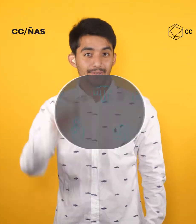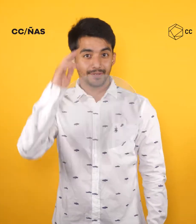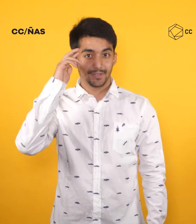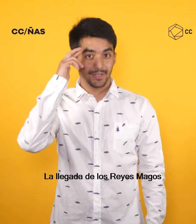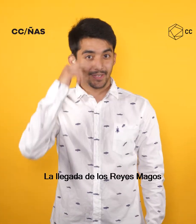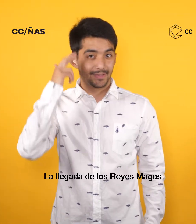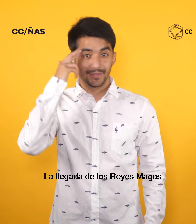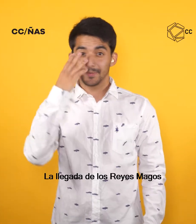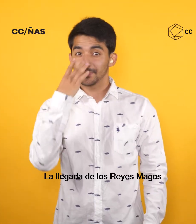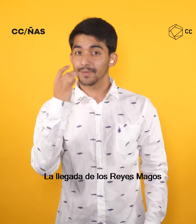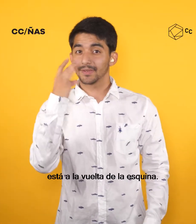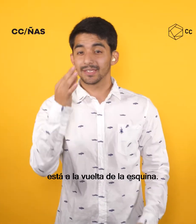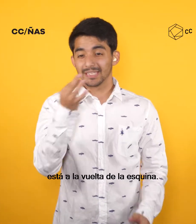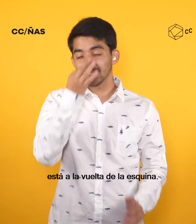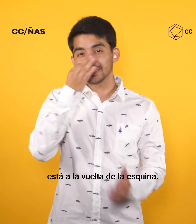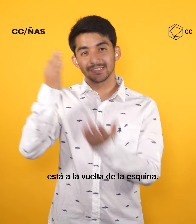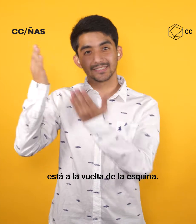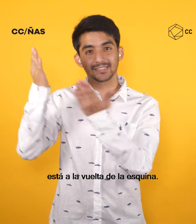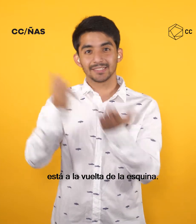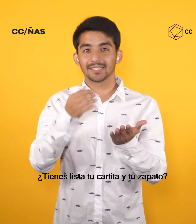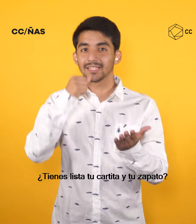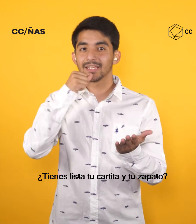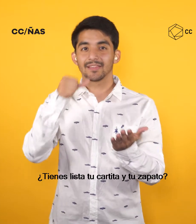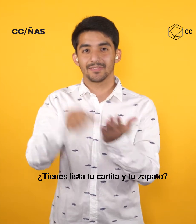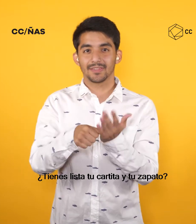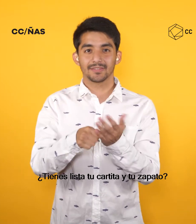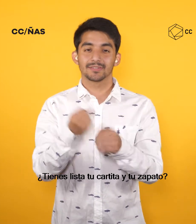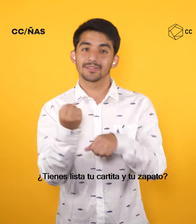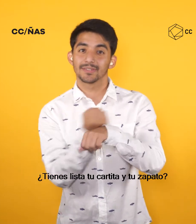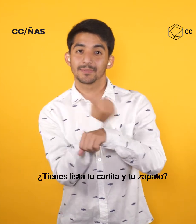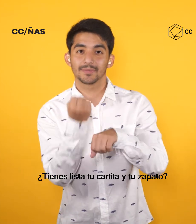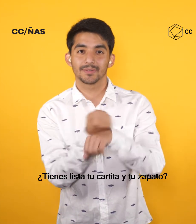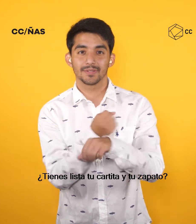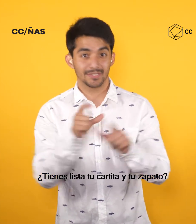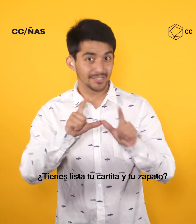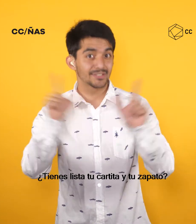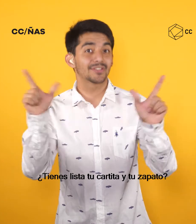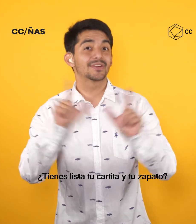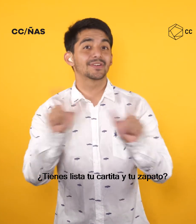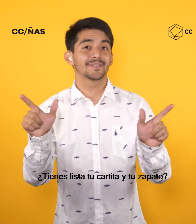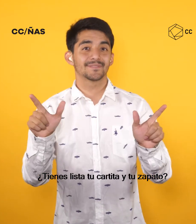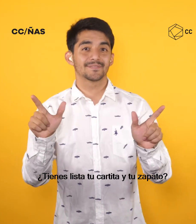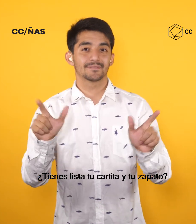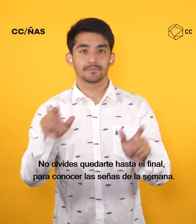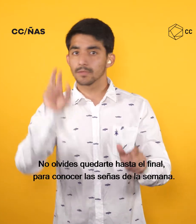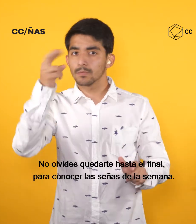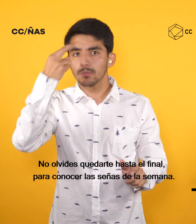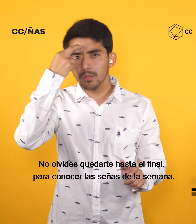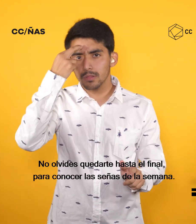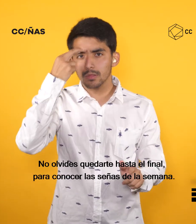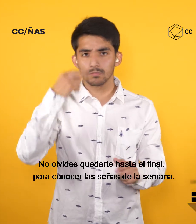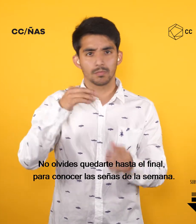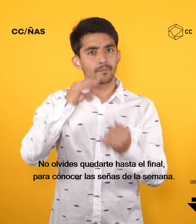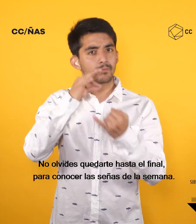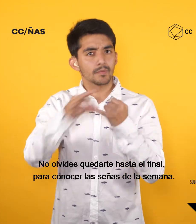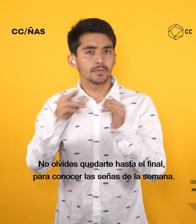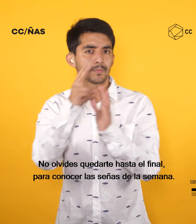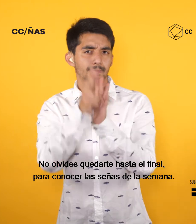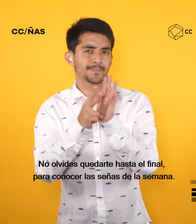La llegada de los Reyes Magos está a la vuelta de la esquina. ¿Tienes lista tu cartita y tu zapato? No olvides quedarte hasta el final para